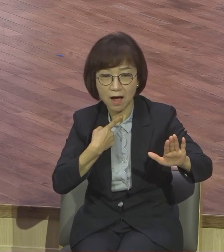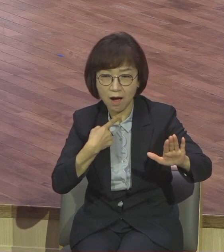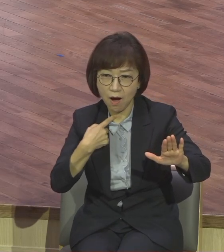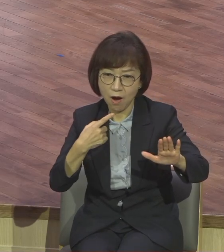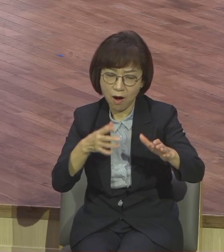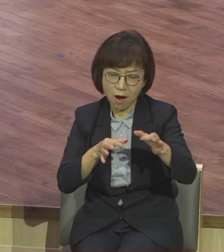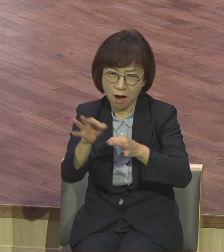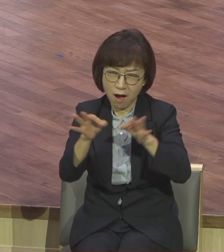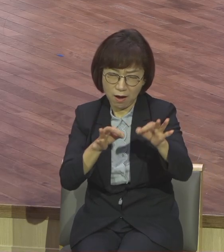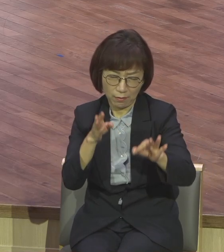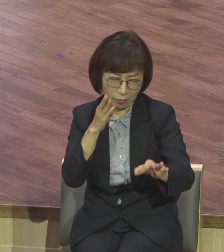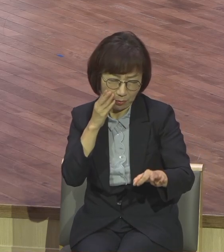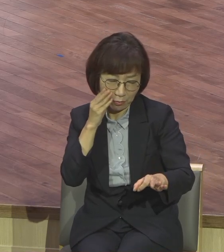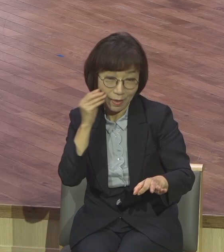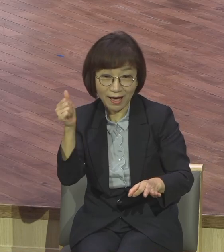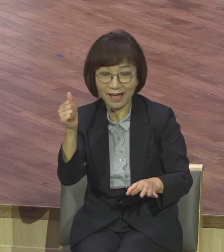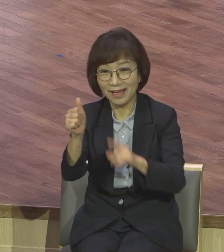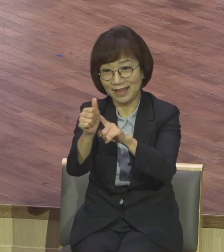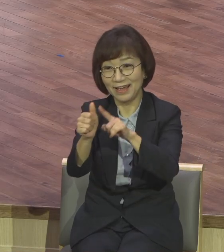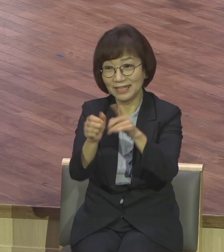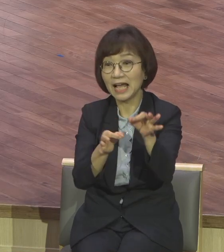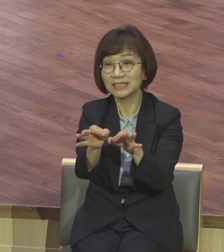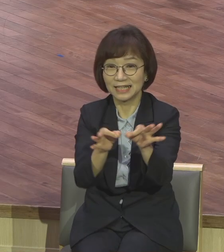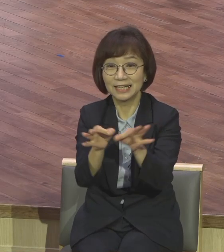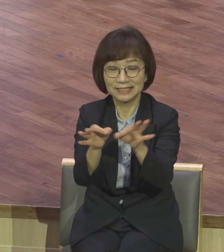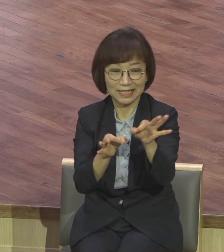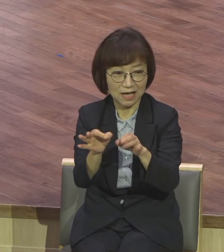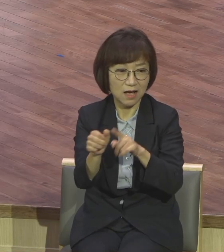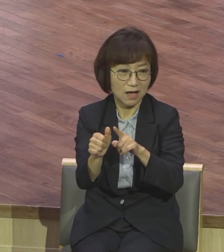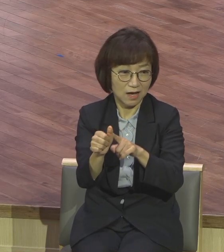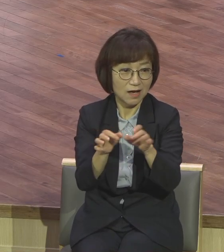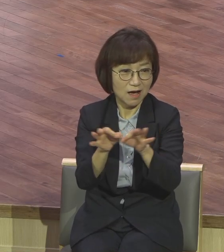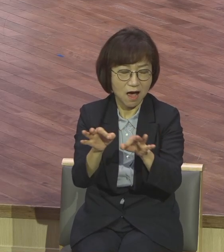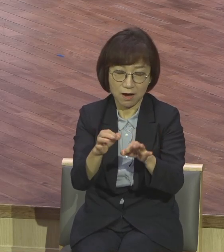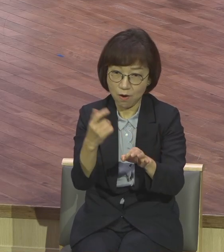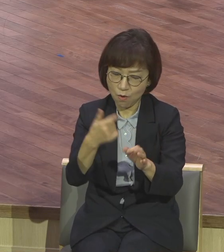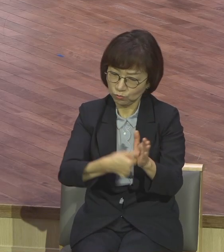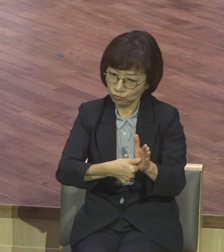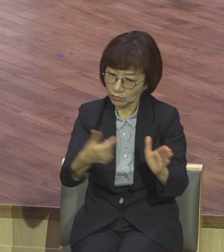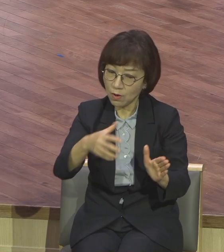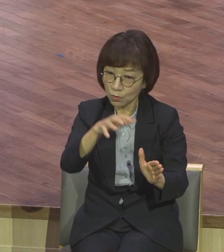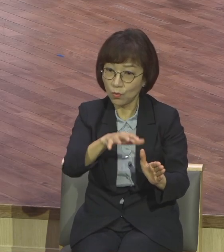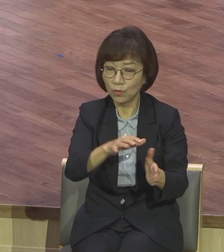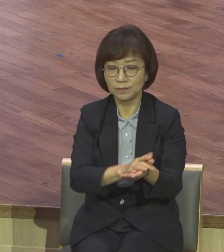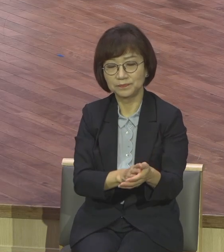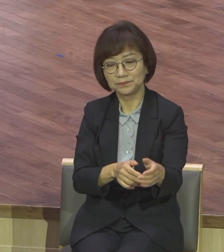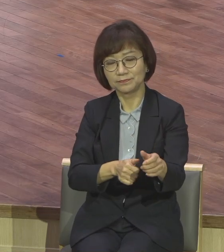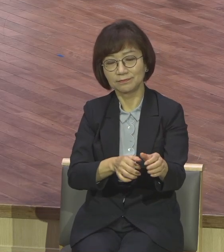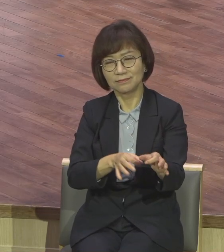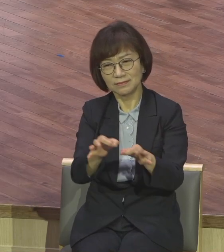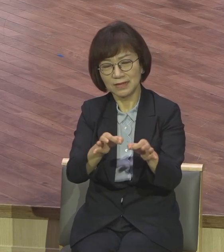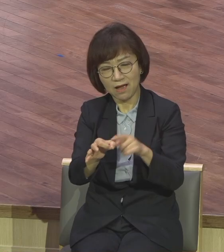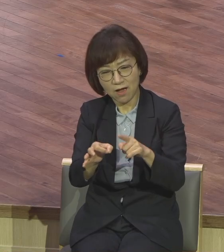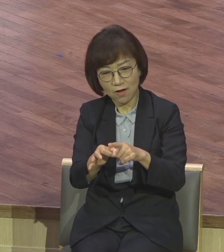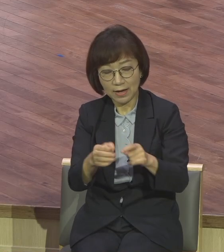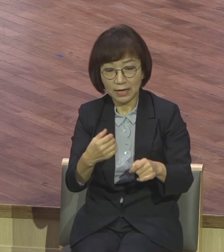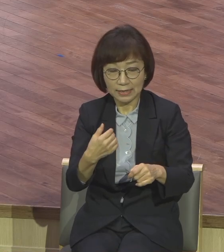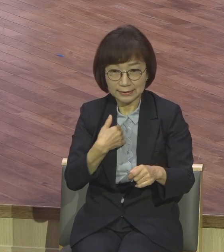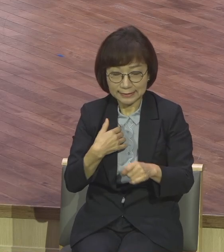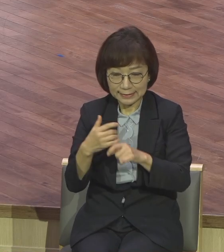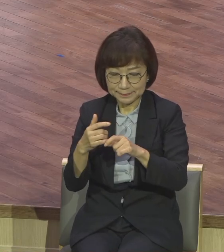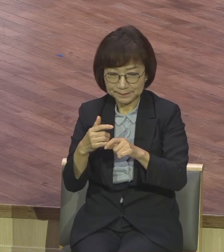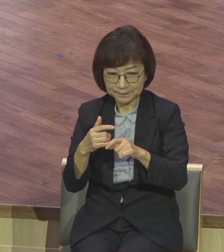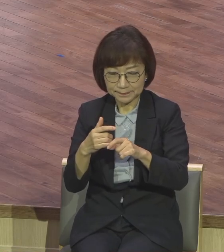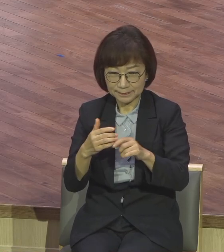자영업자, TV에도 나올 정도로 소개된 그 유명한 자영업자가 자신이